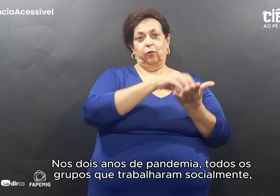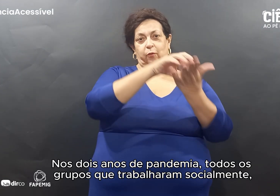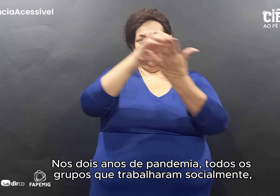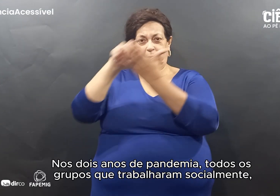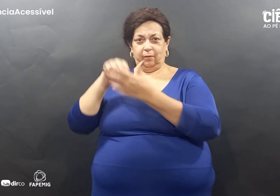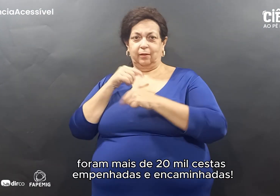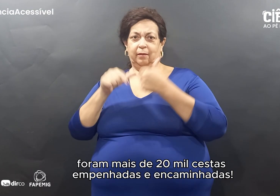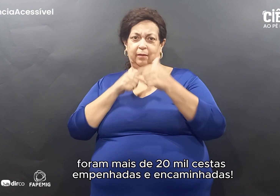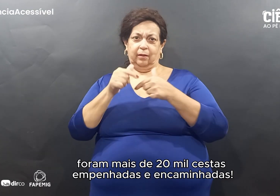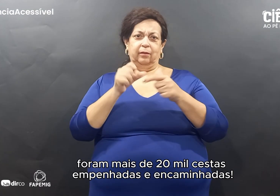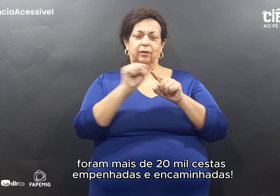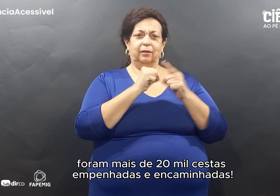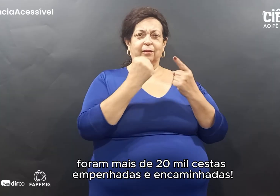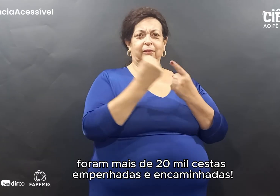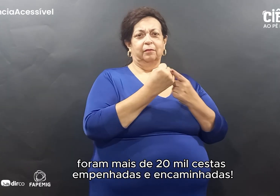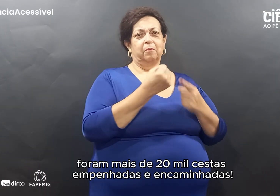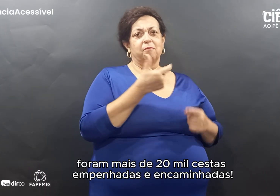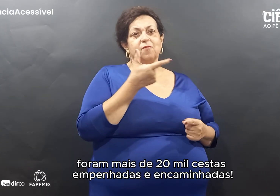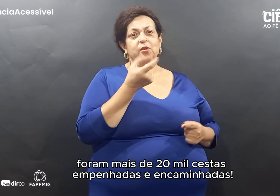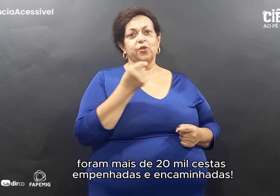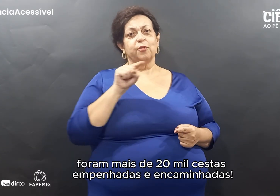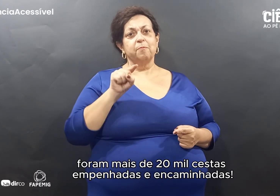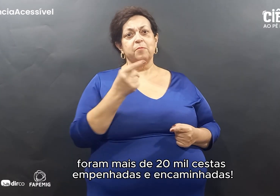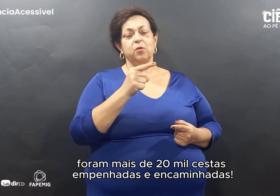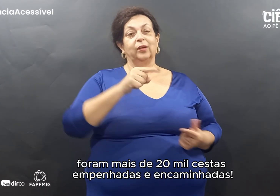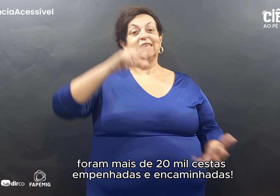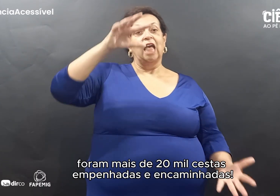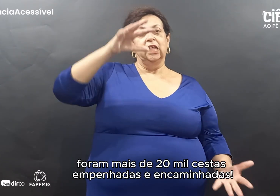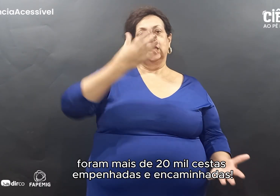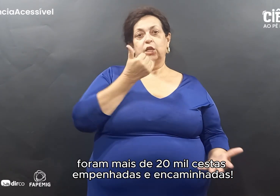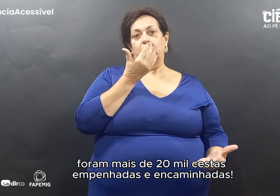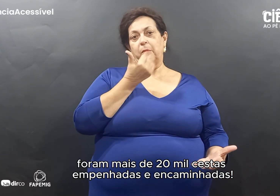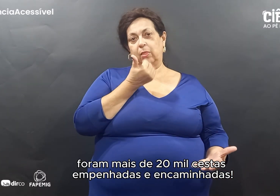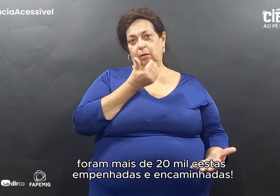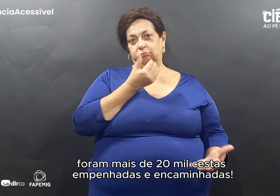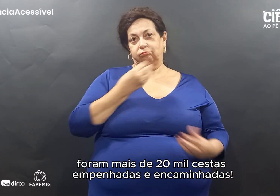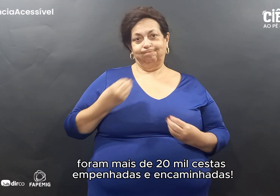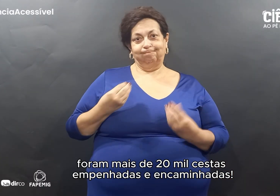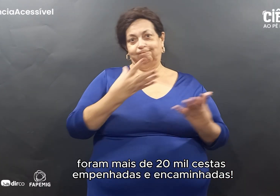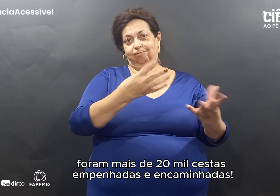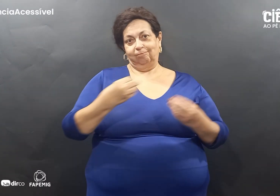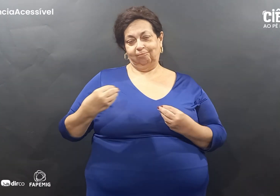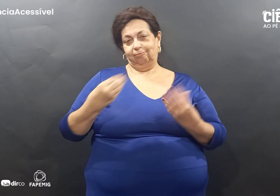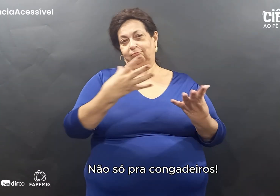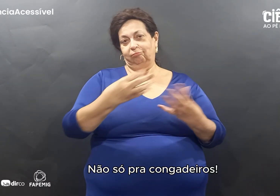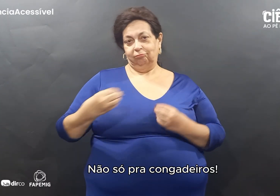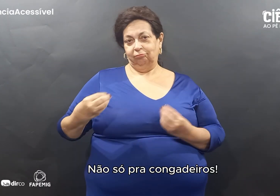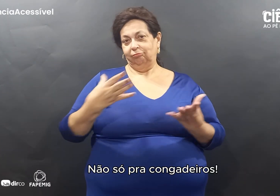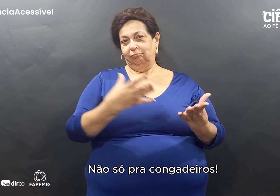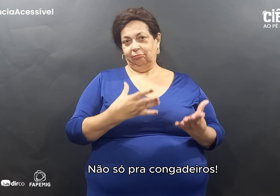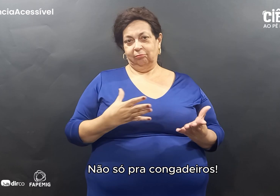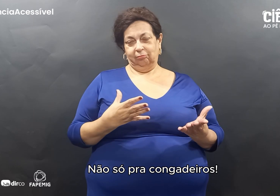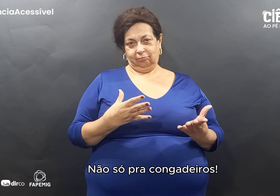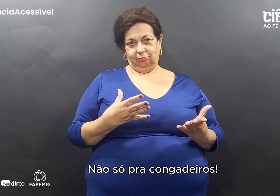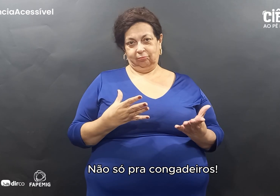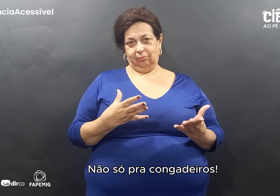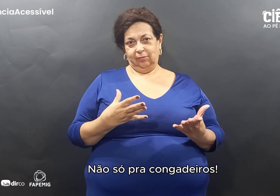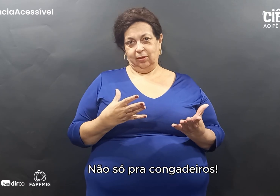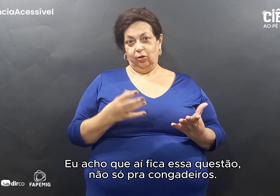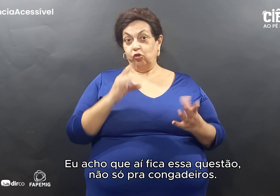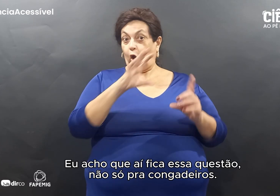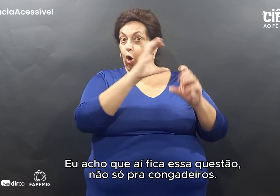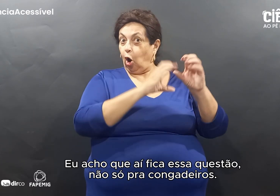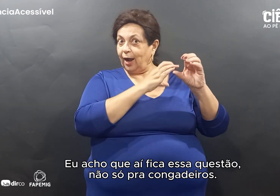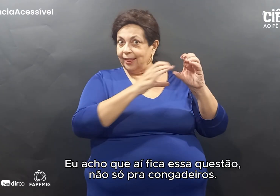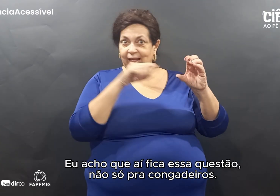trabalharam socialmente foram mais de 20 mil cestas empenhadas e encaminhadas não só para